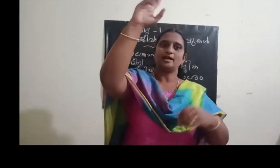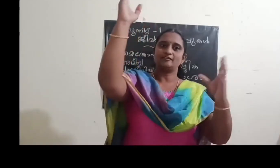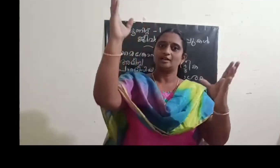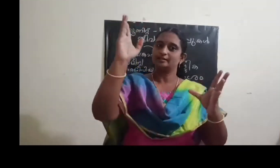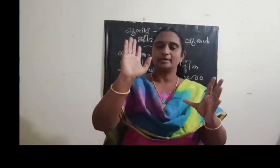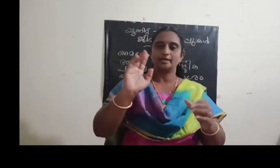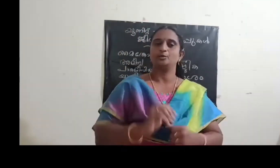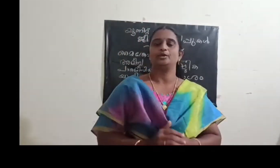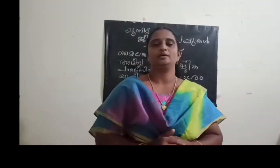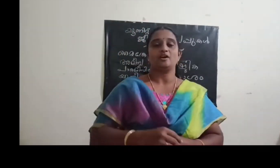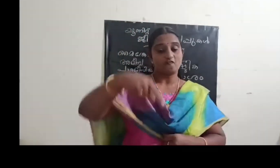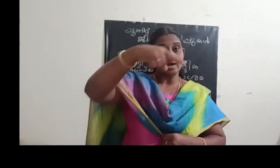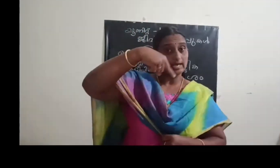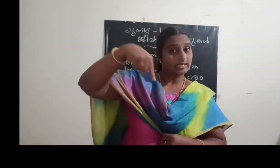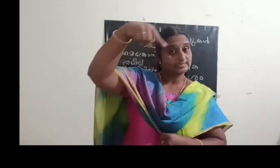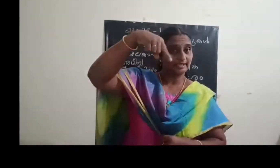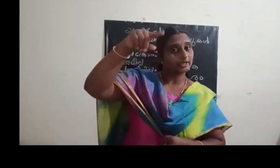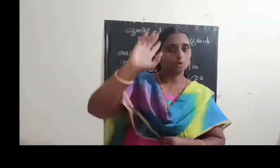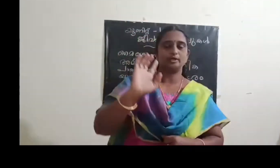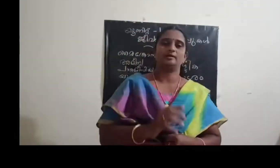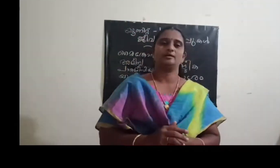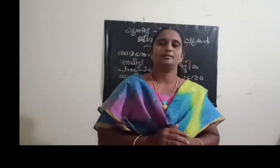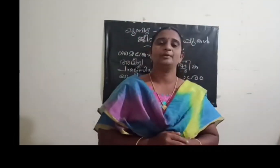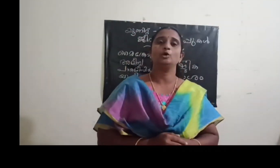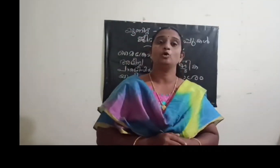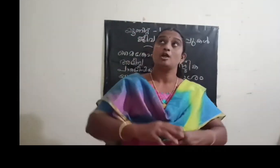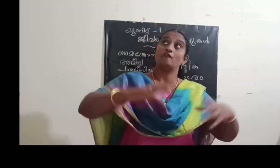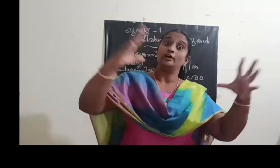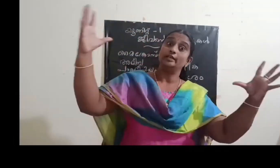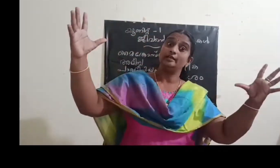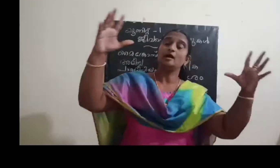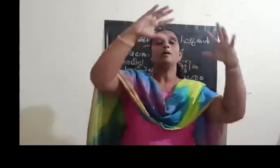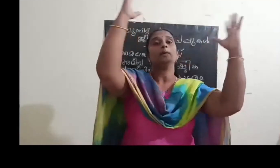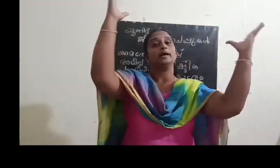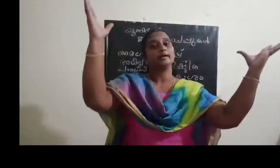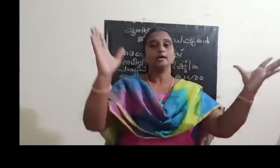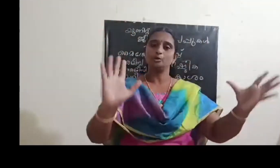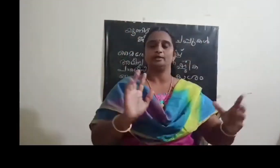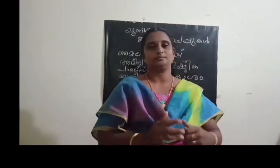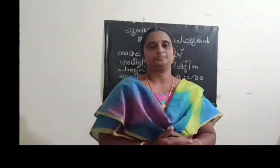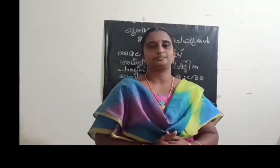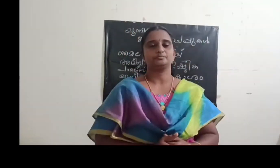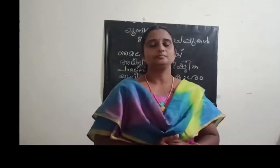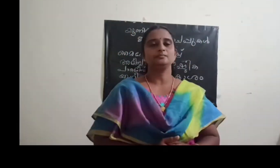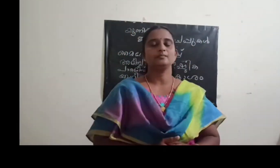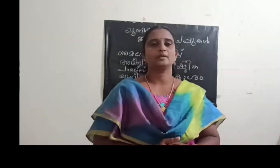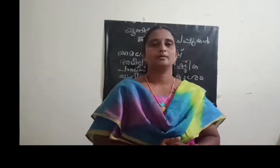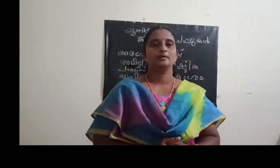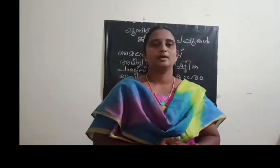ഒറ്റത്തടിയായിട്ട് വളരുന്ന മരങ്ങളുണ്ട്, വള്ളിച്ചെടികളുണ്ട്, പിന്നോ വലിയ മരങ്ങളുണ്ട്. അപ്പൊ